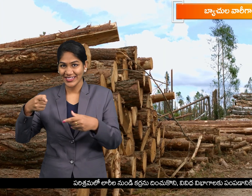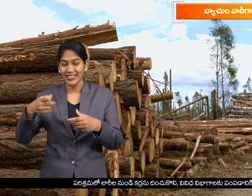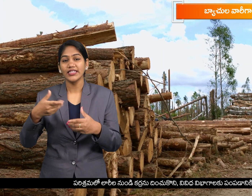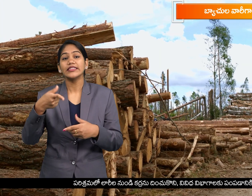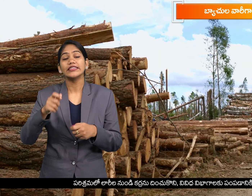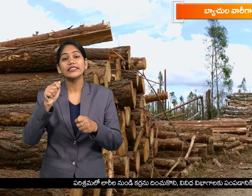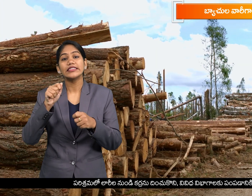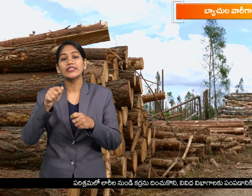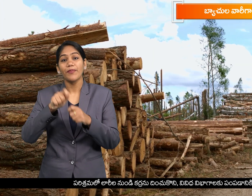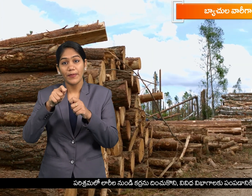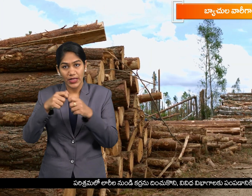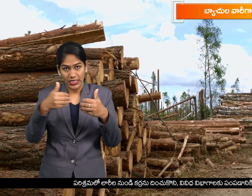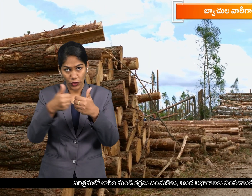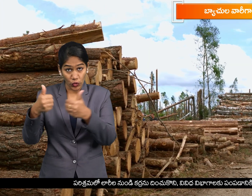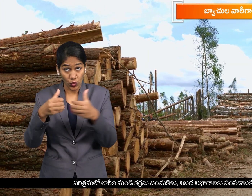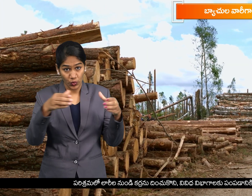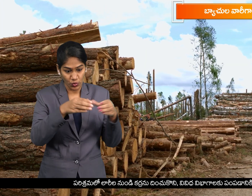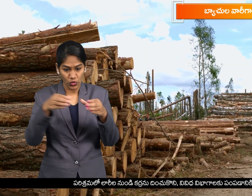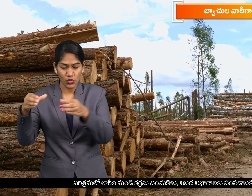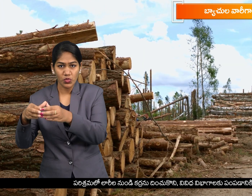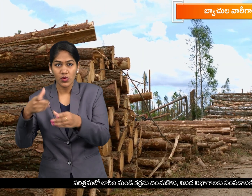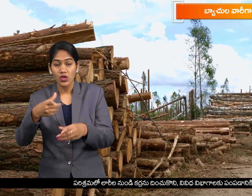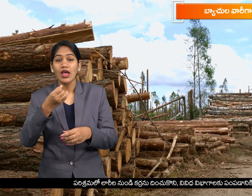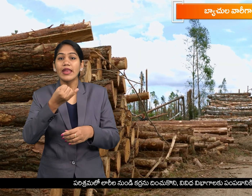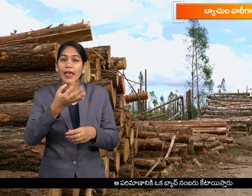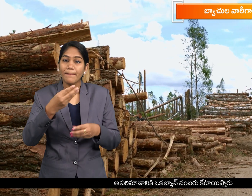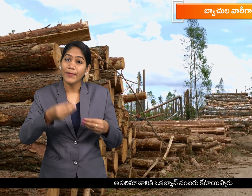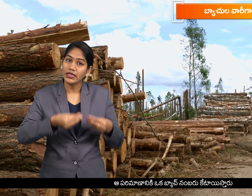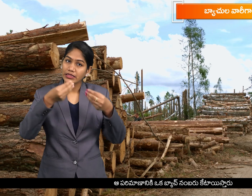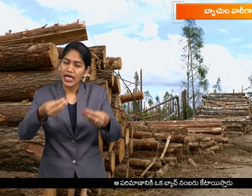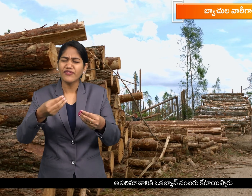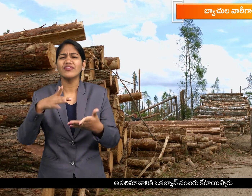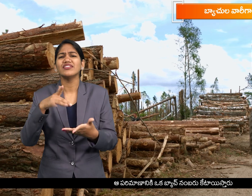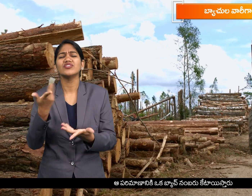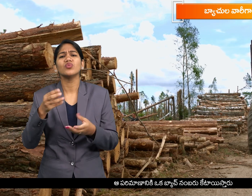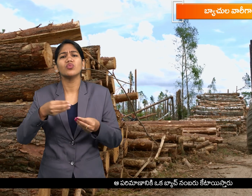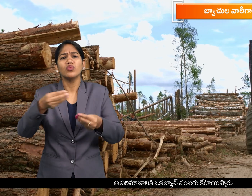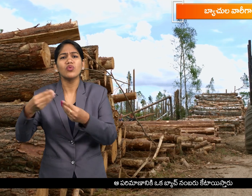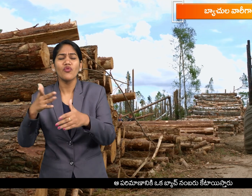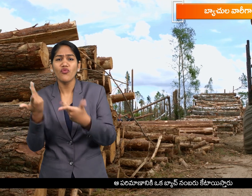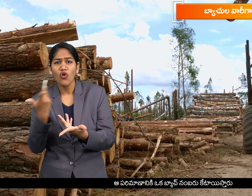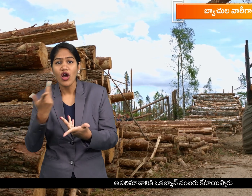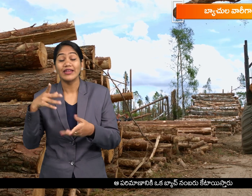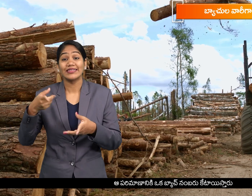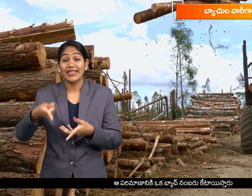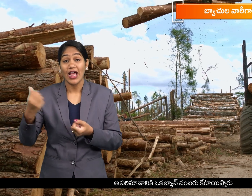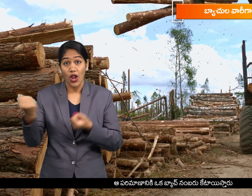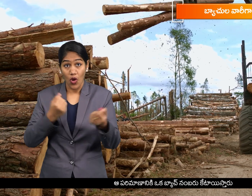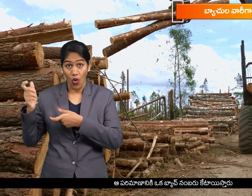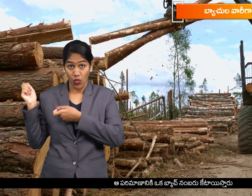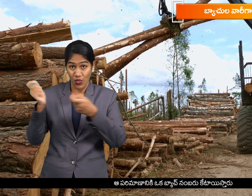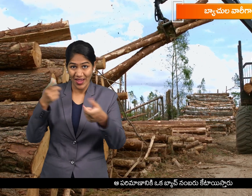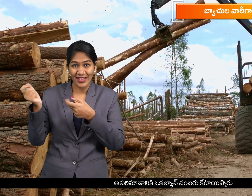పరిశ్రమలో లారీల నుండి కర్రను దించుకొని వివిధ విభాగాలకు పంపడానికి ముందే ఆ పరిమాణానికి ఒక బ్యాచ్ నెంబర్